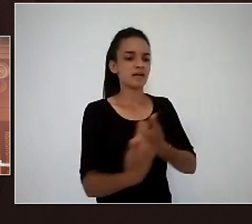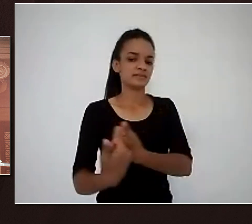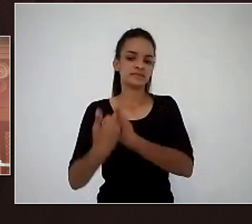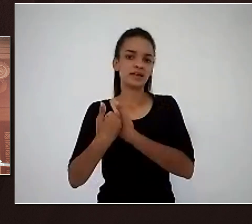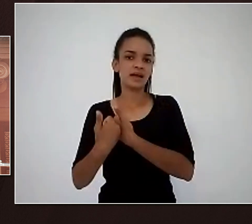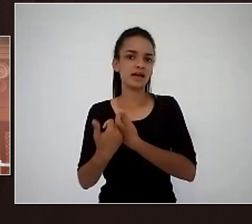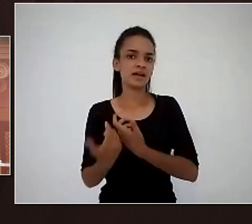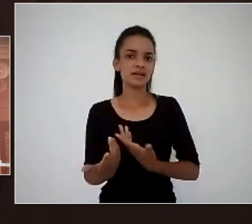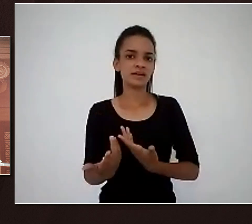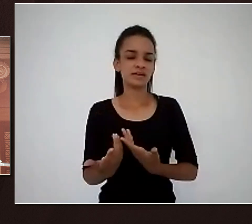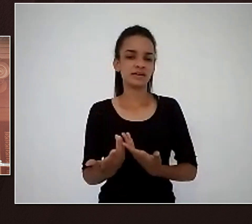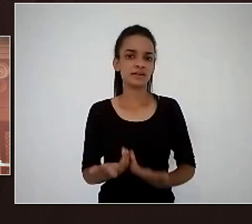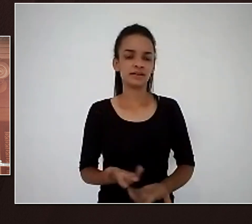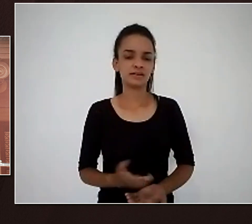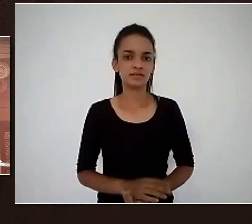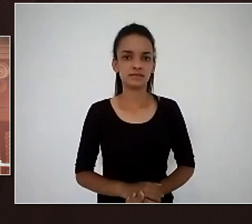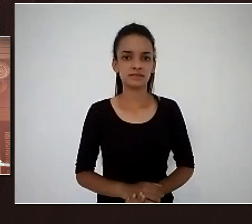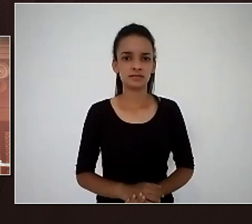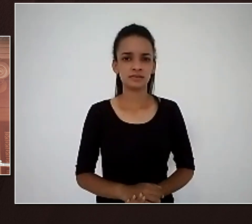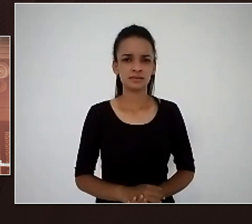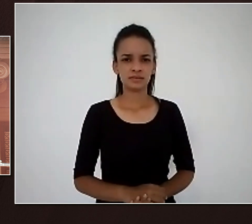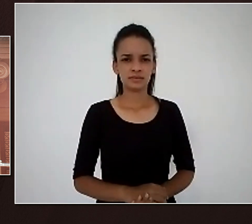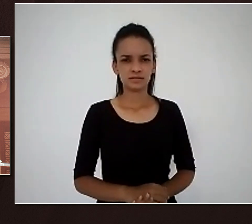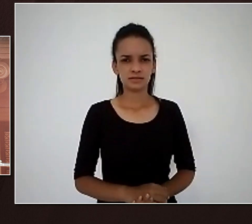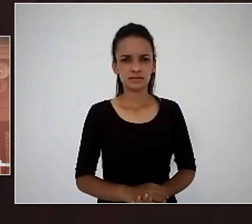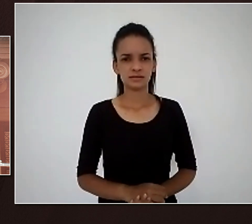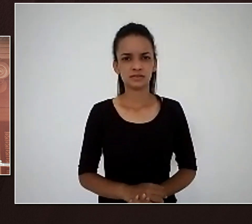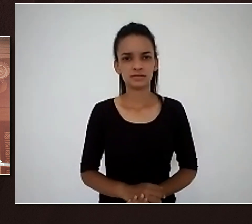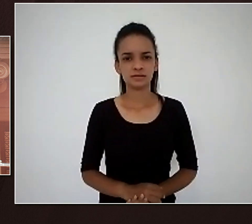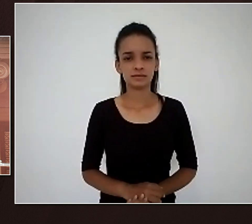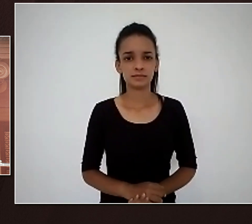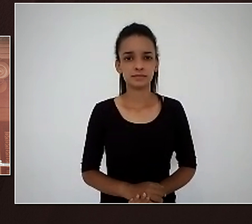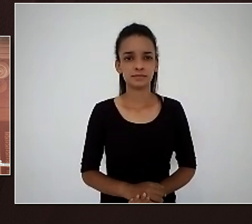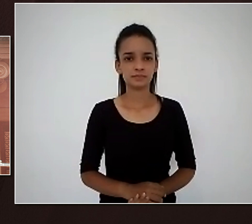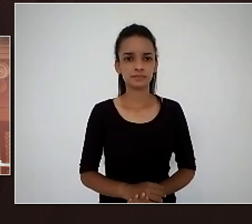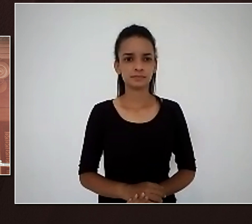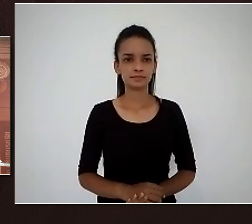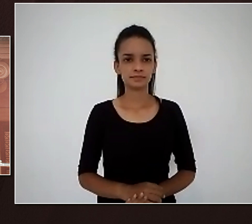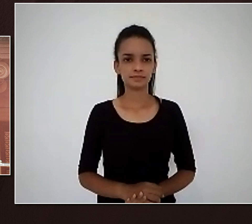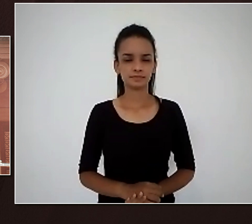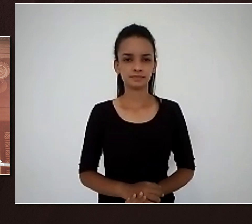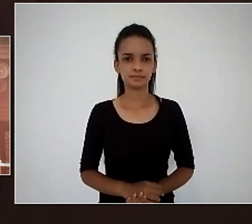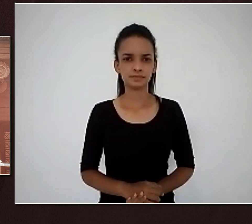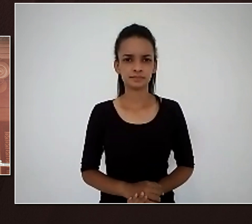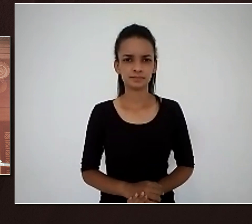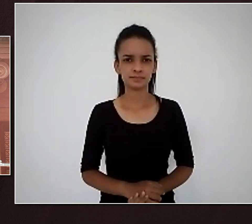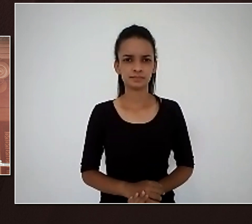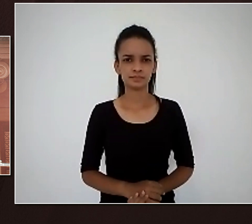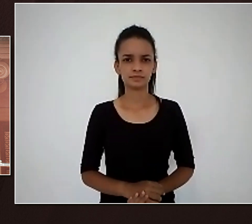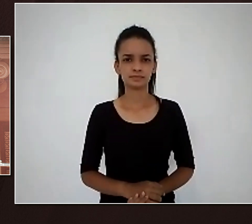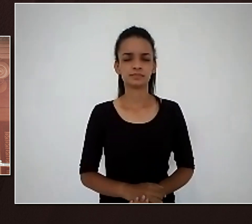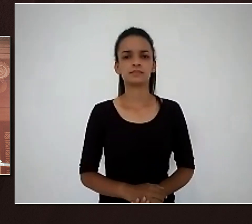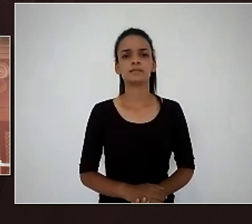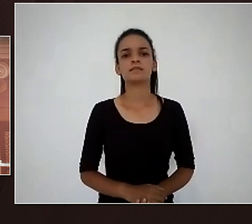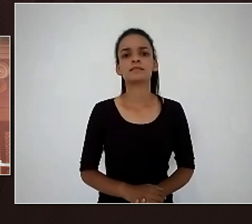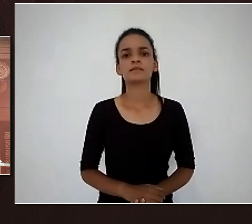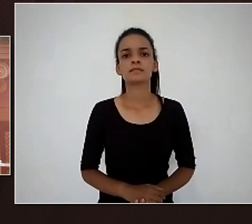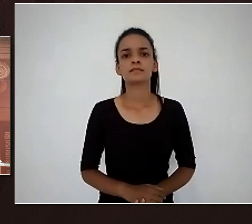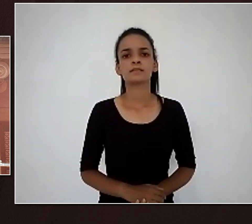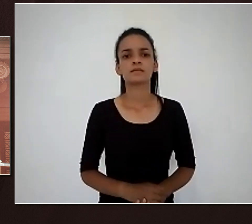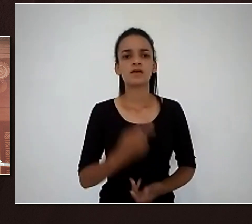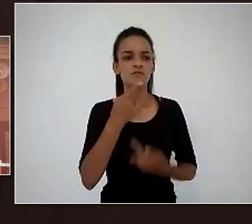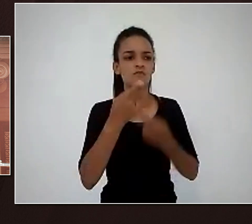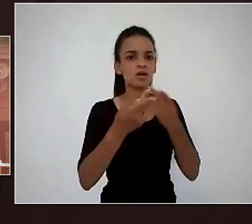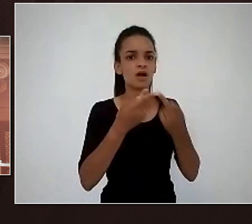origem, né, dos judeus, etc., etc., de semear difamações, suspeitas malignas para obter